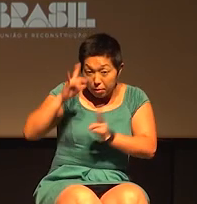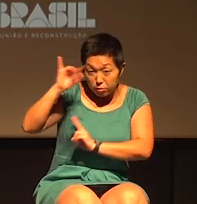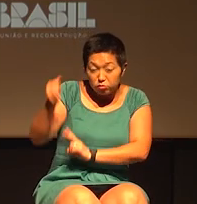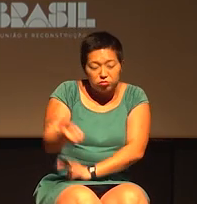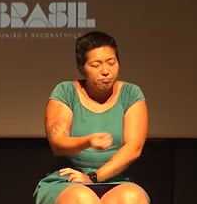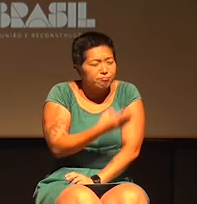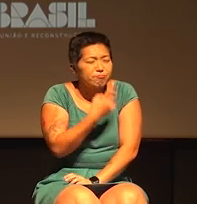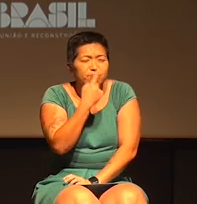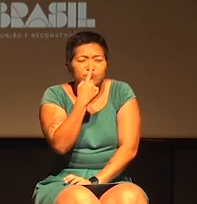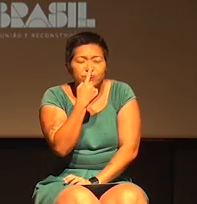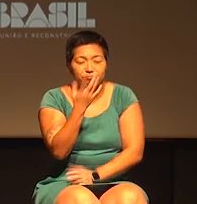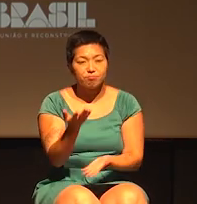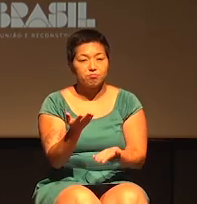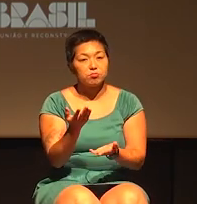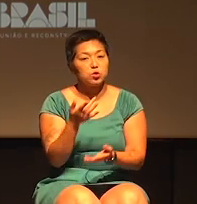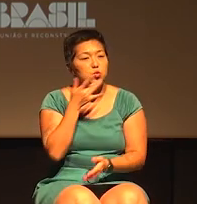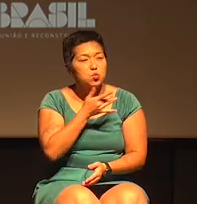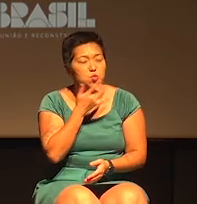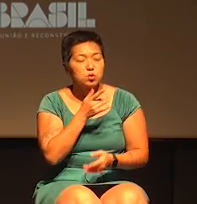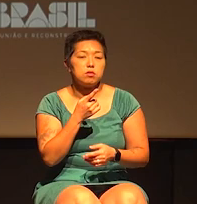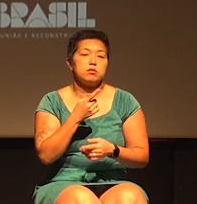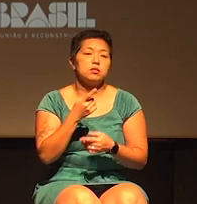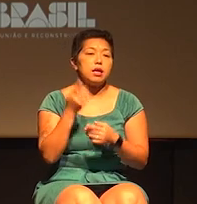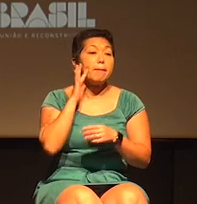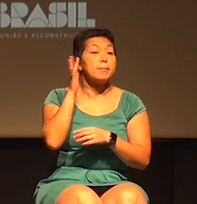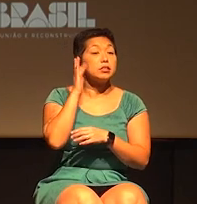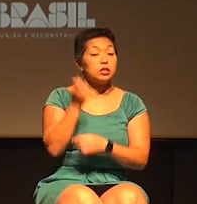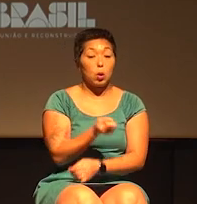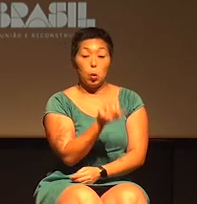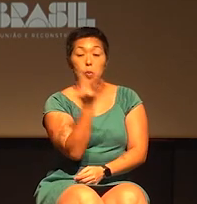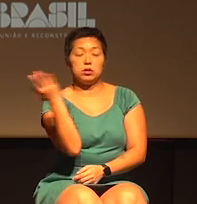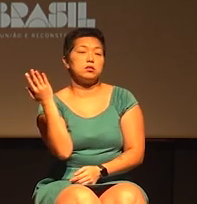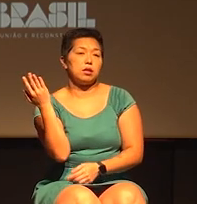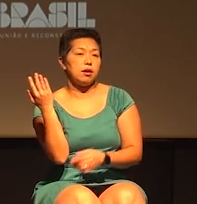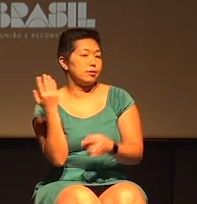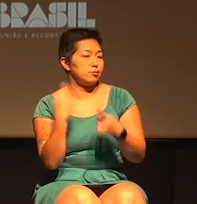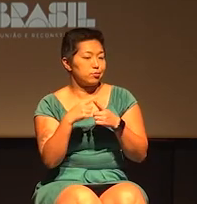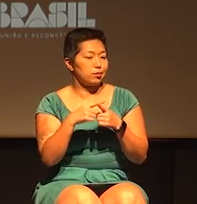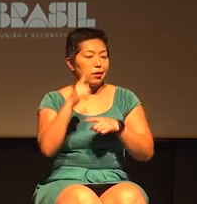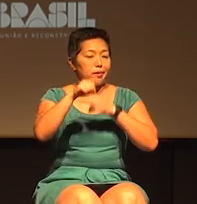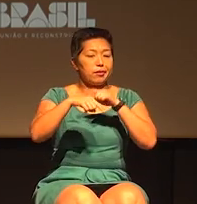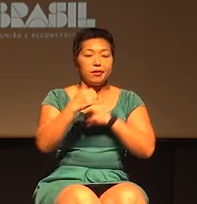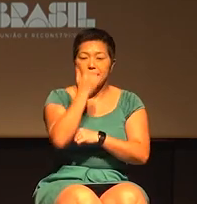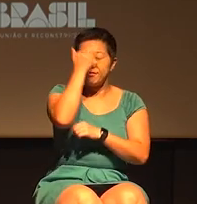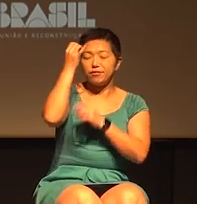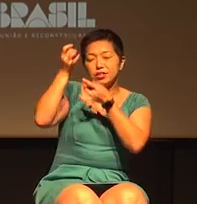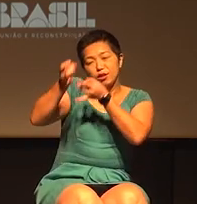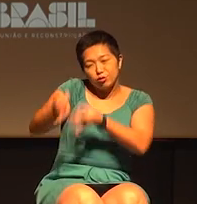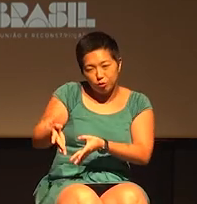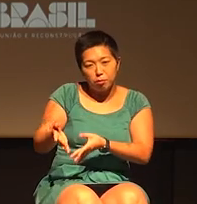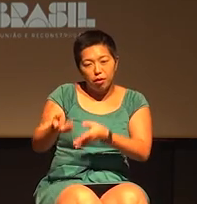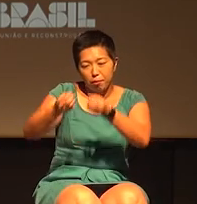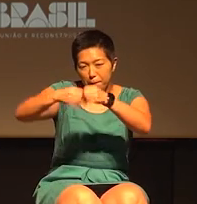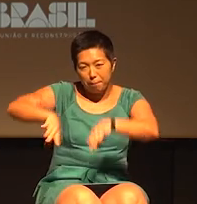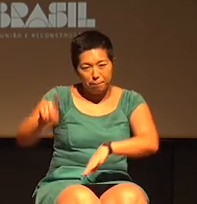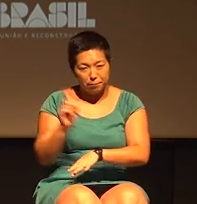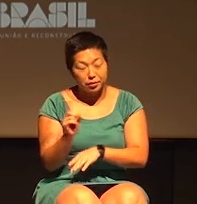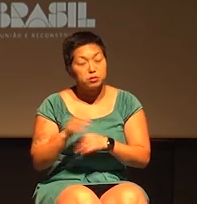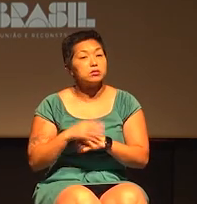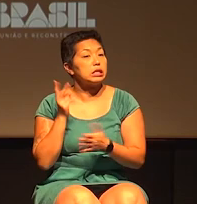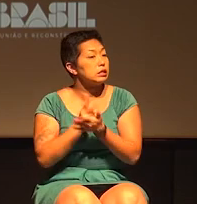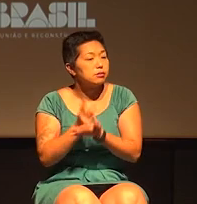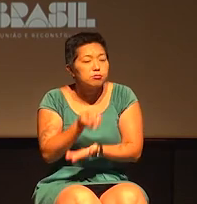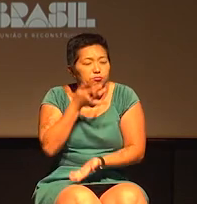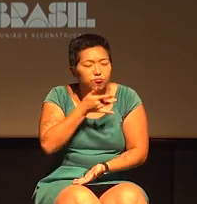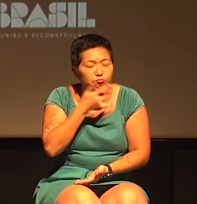fresquinha a gente depois de um tempo fazendo você já sabe a quantidade que vai fazer para não sobrar para para não ter desperdício tua comida sempre fresquinha sempre